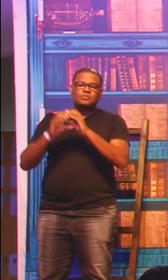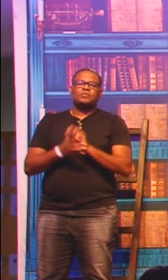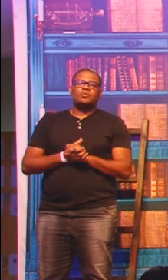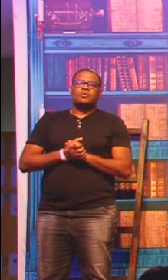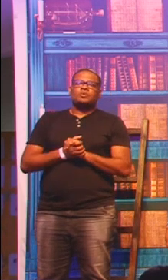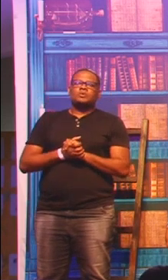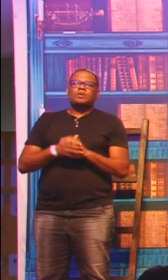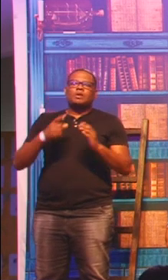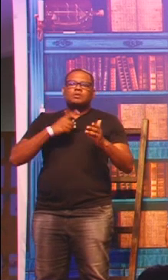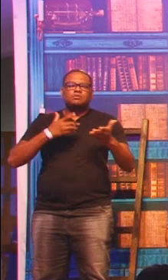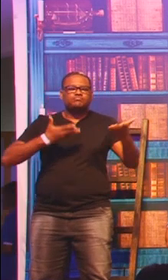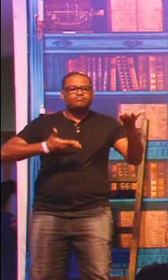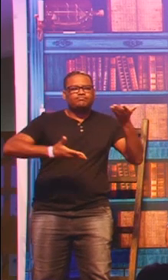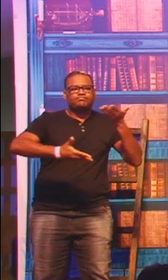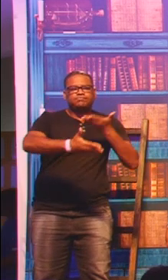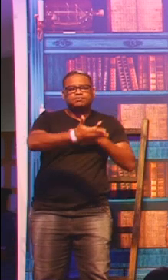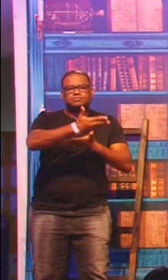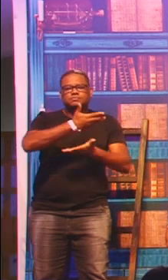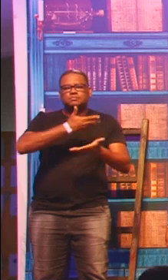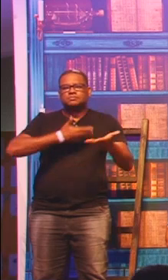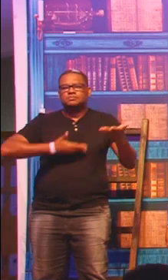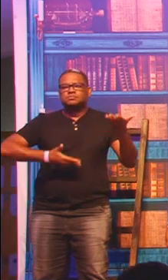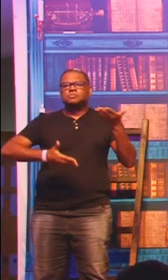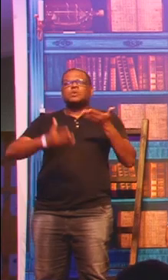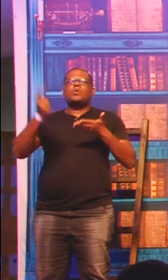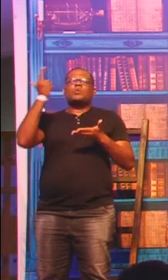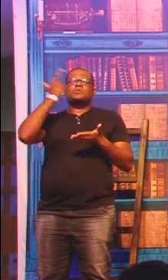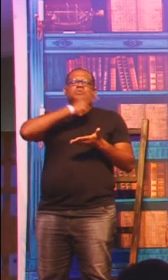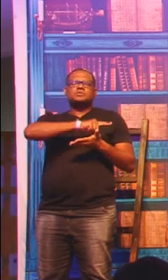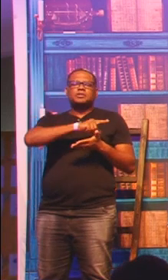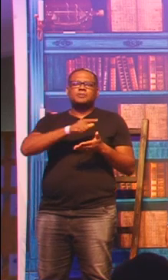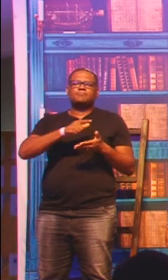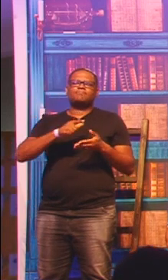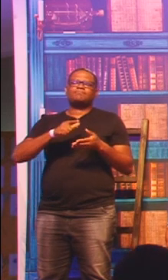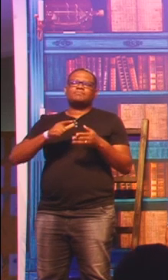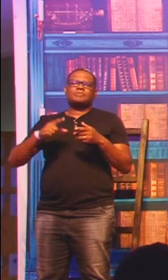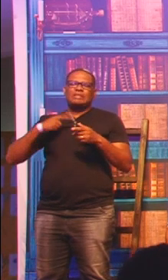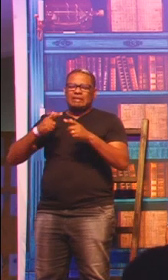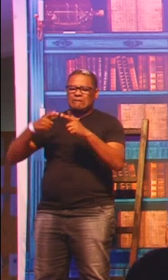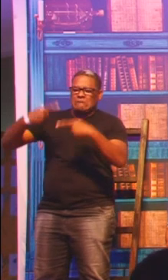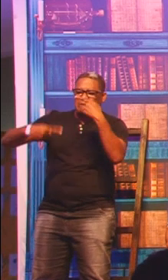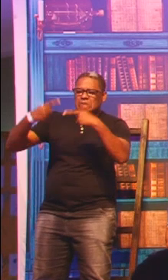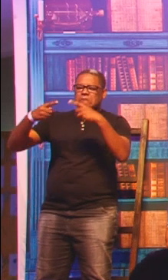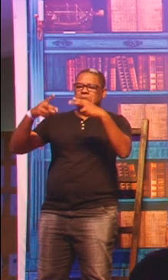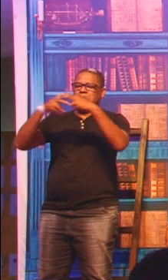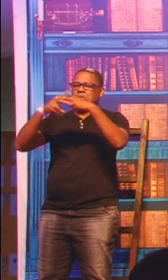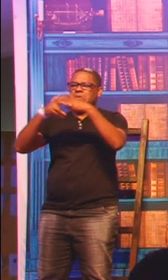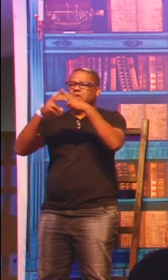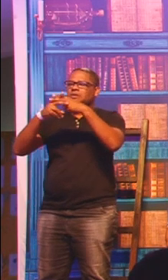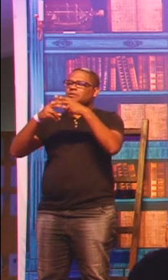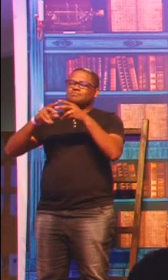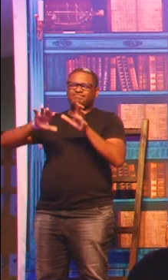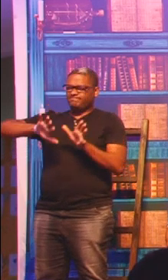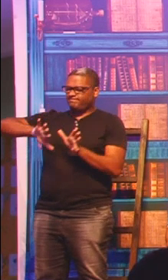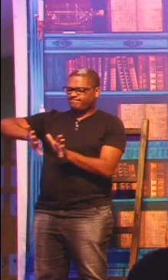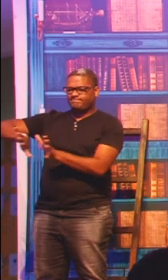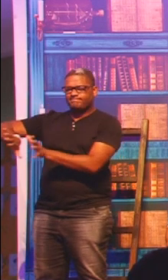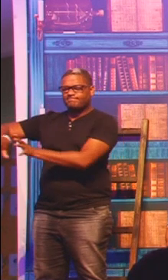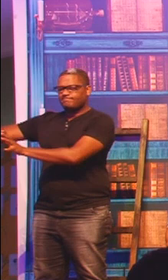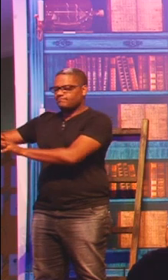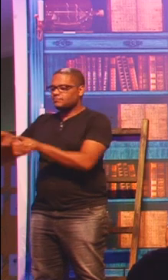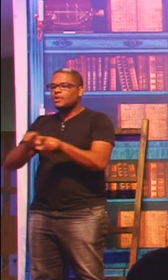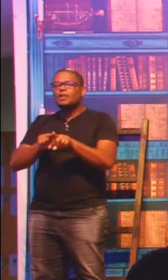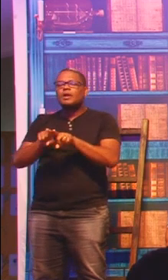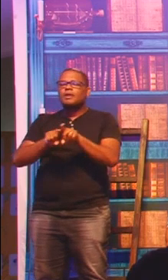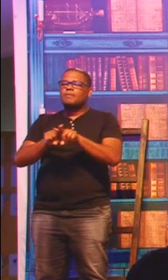essa simbiose ocorresse e produzisse um efeito duradouro, as disputas ficaram naturalmente por um tempo de lado.